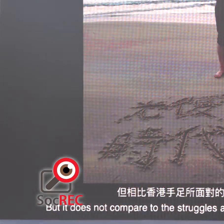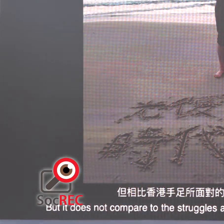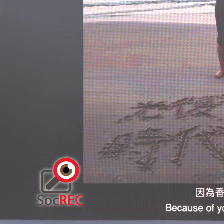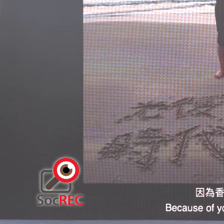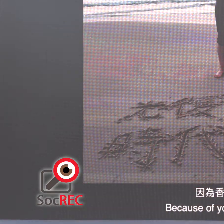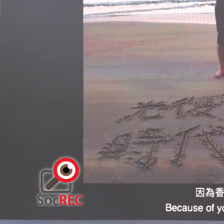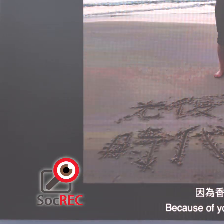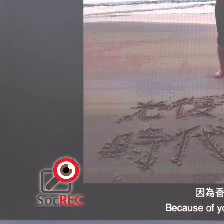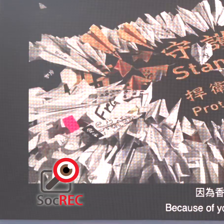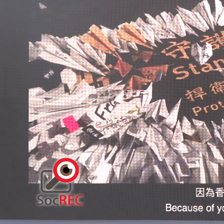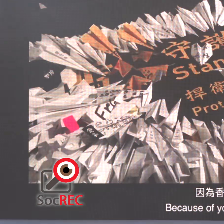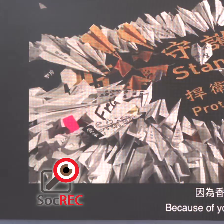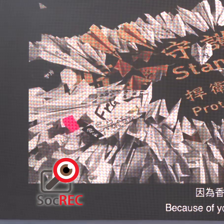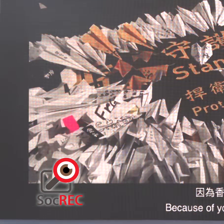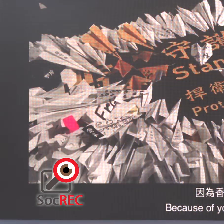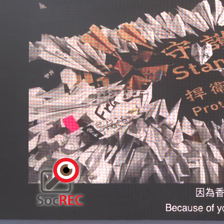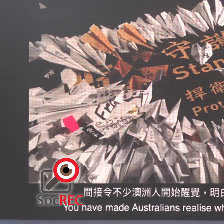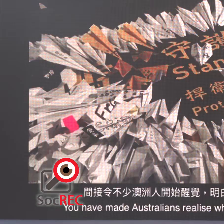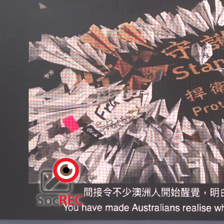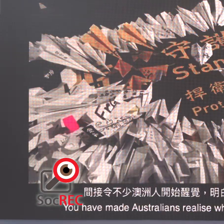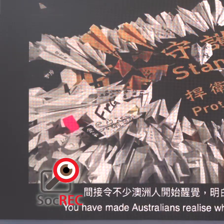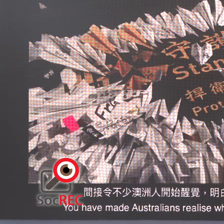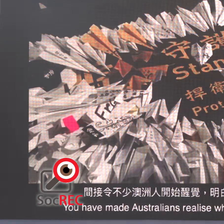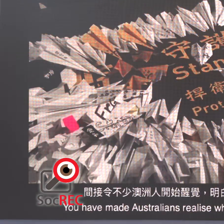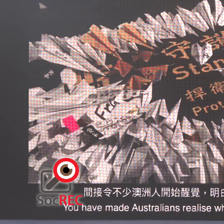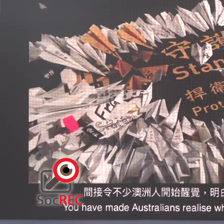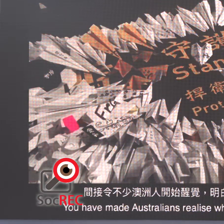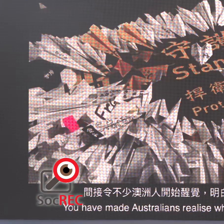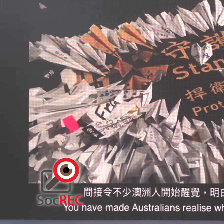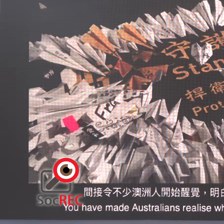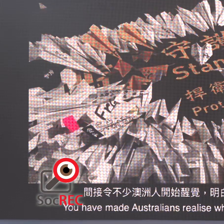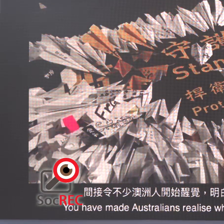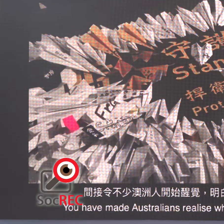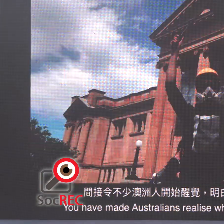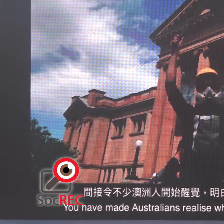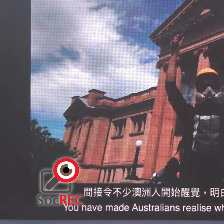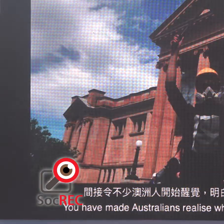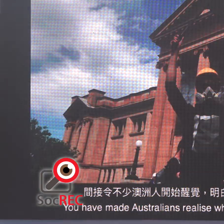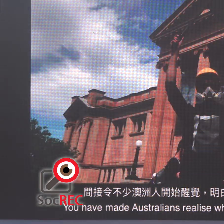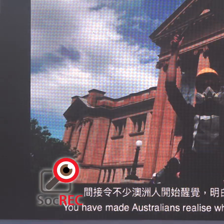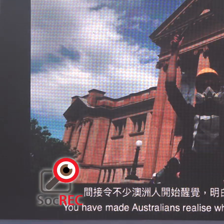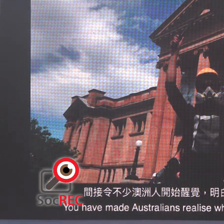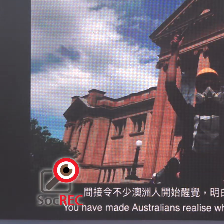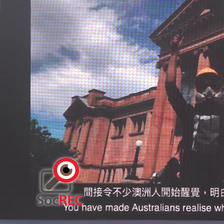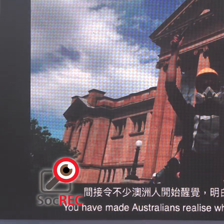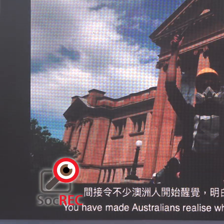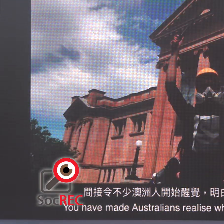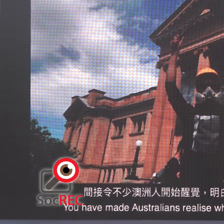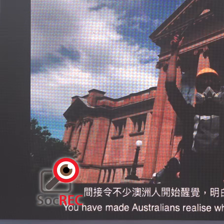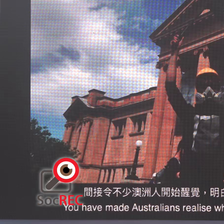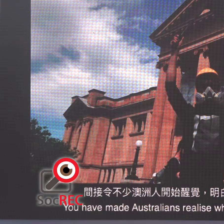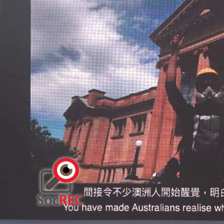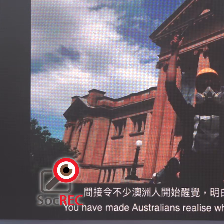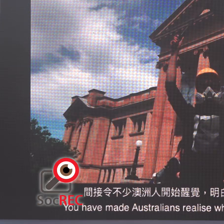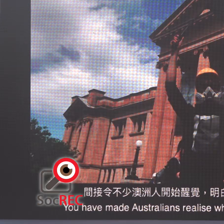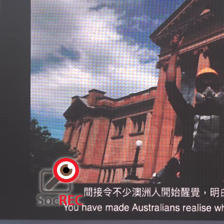論。因為香港人的奮力抗爭，間接令不少澳洲人開始醒覺，明白到今天香港所面對的問